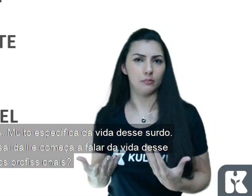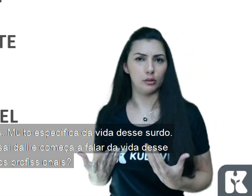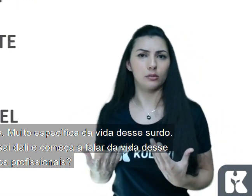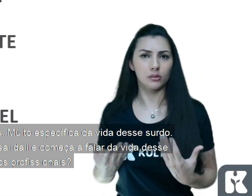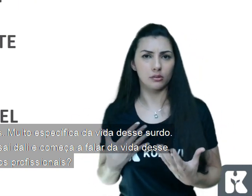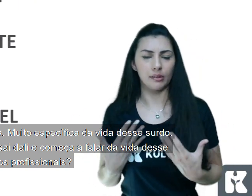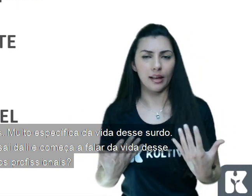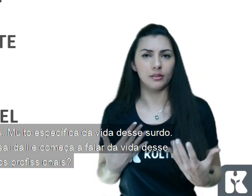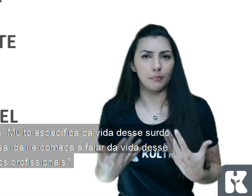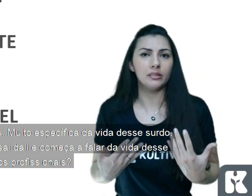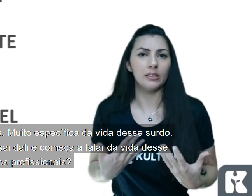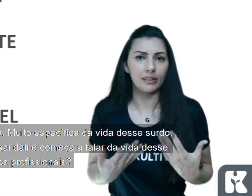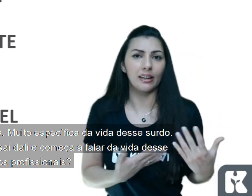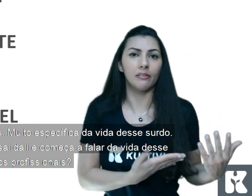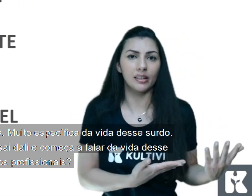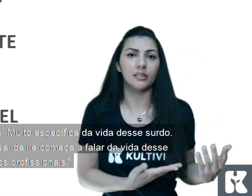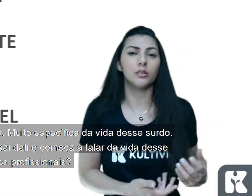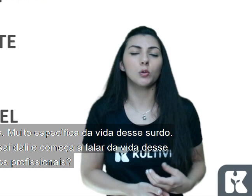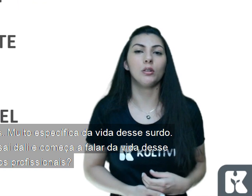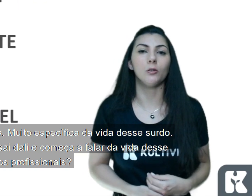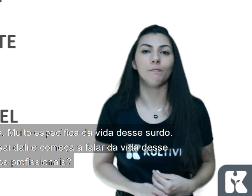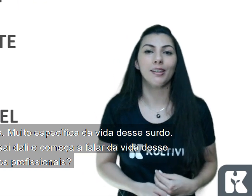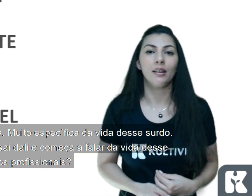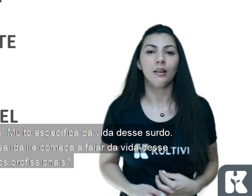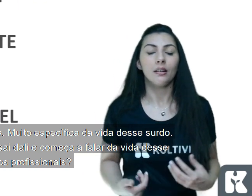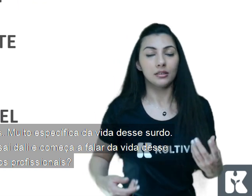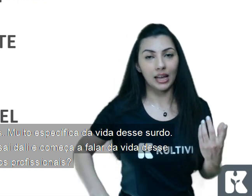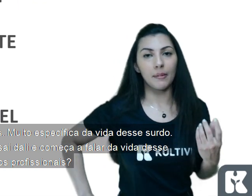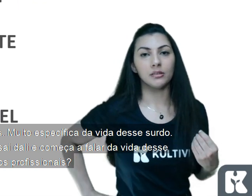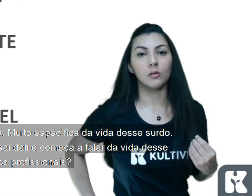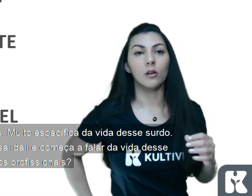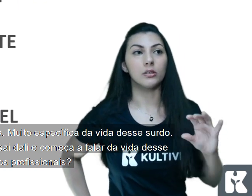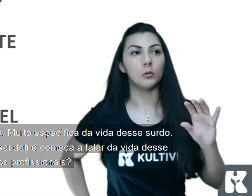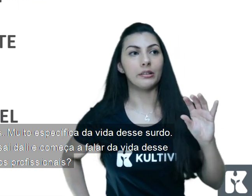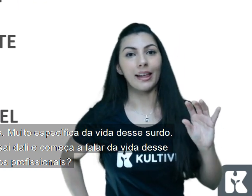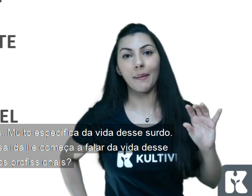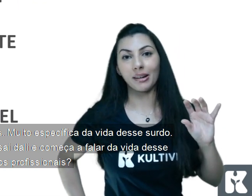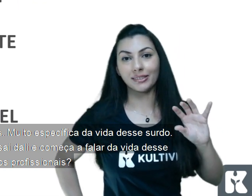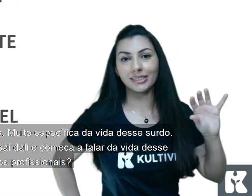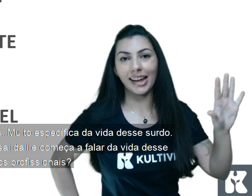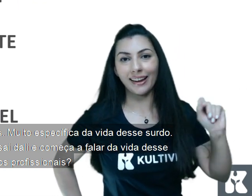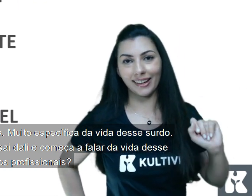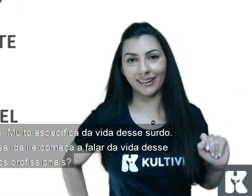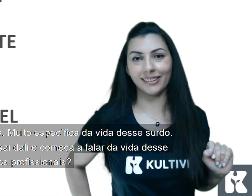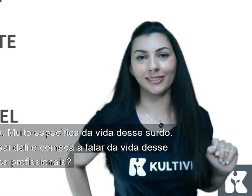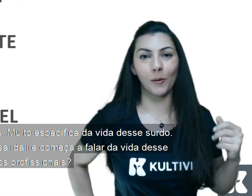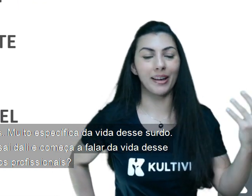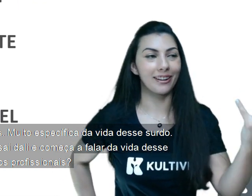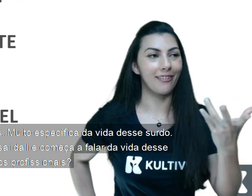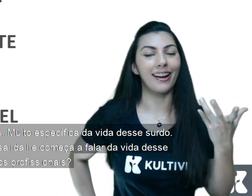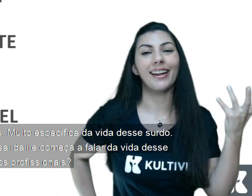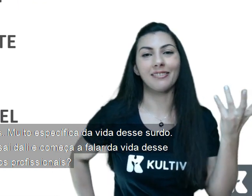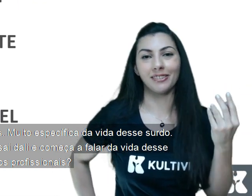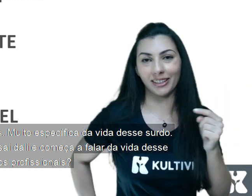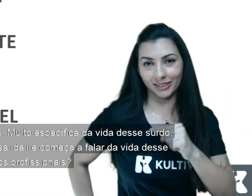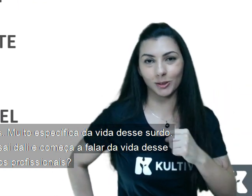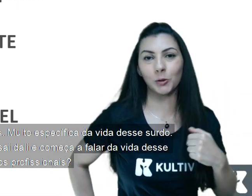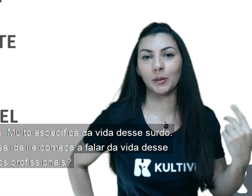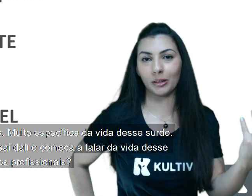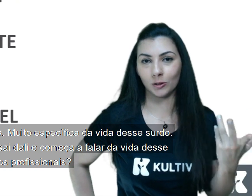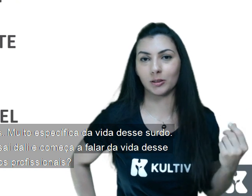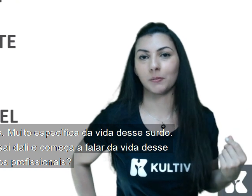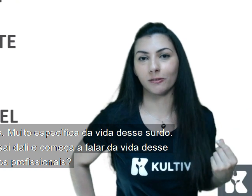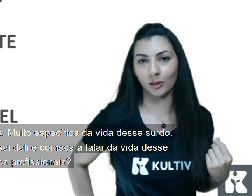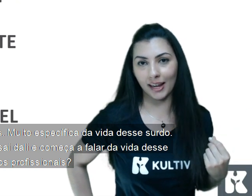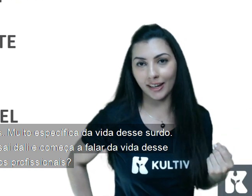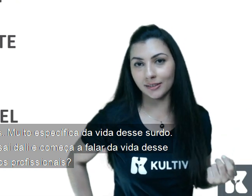particulares, muito, né, específicas da vida desse surdo. Você já imaginou se o intérprete sai dali e começa a falar da vida desse surdo